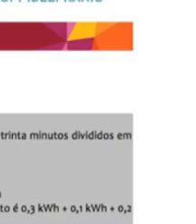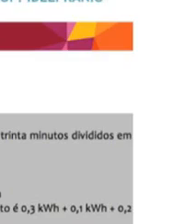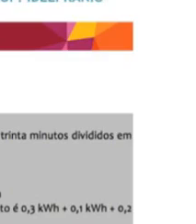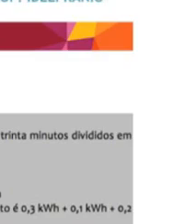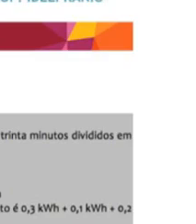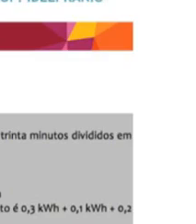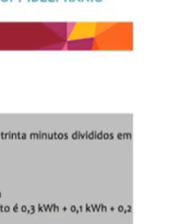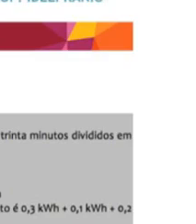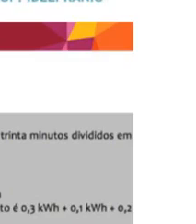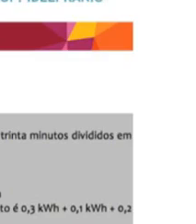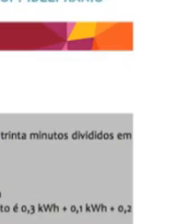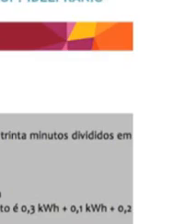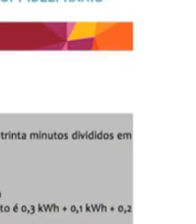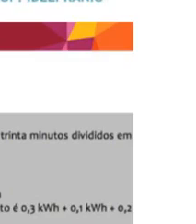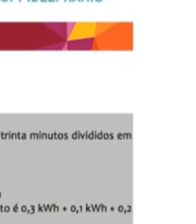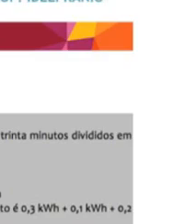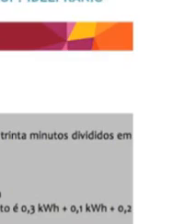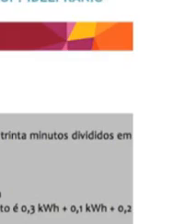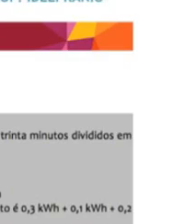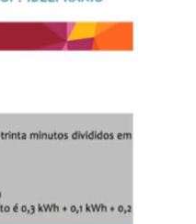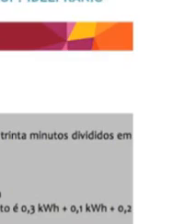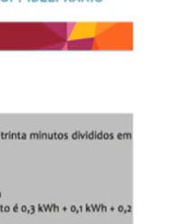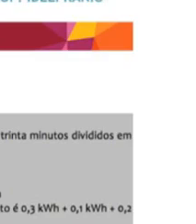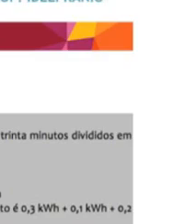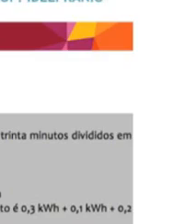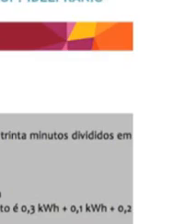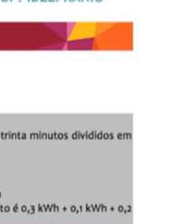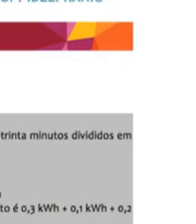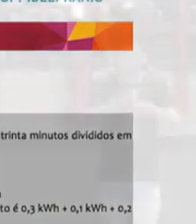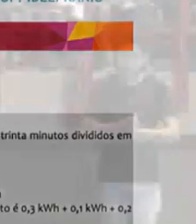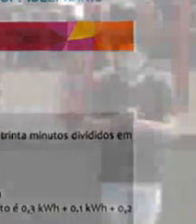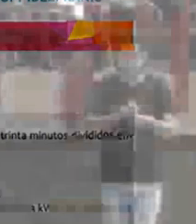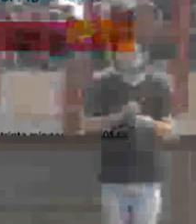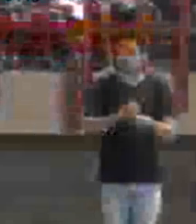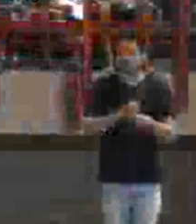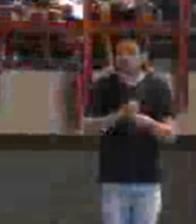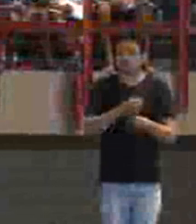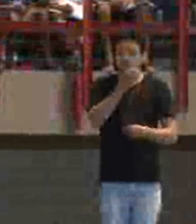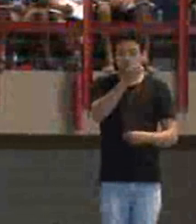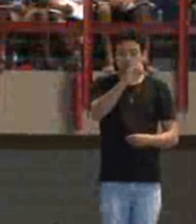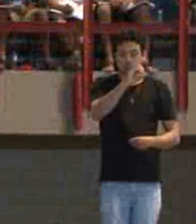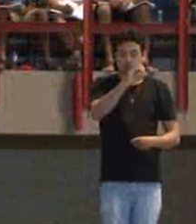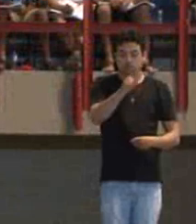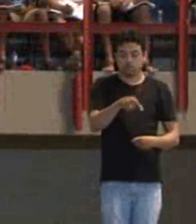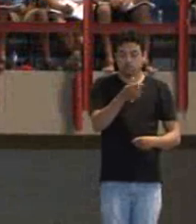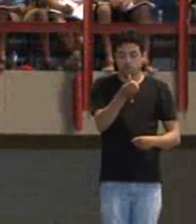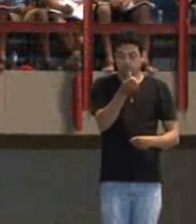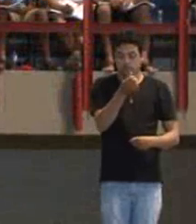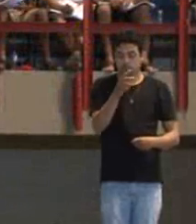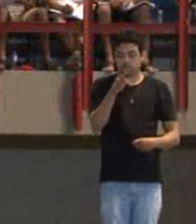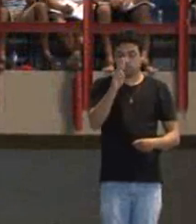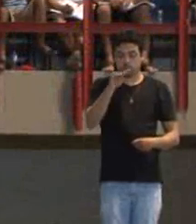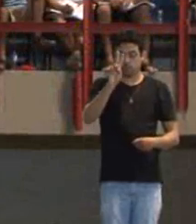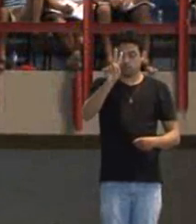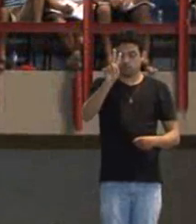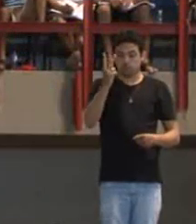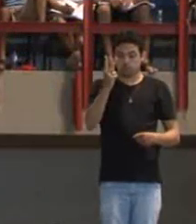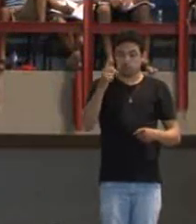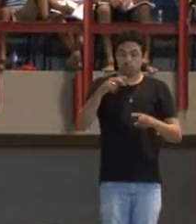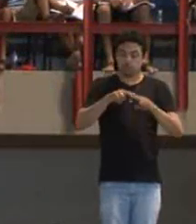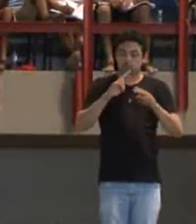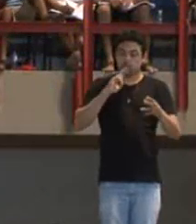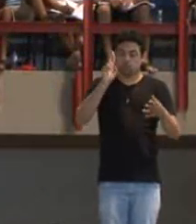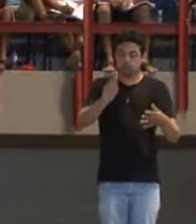segundo 0,1 e no terceiro 0,2. Somando tudo, 0,6. Então, para a gente